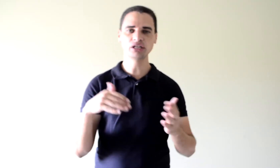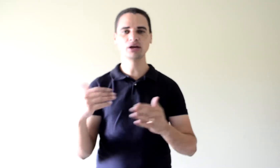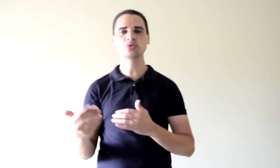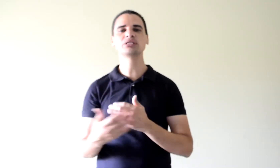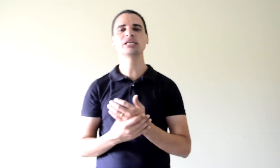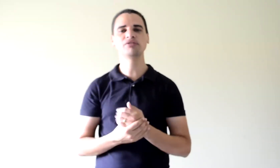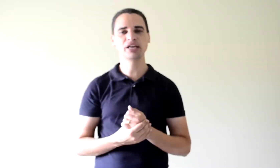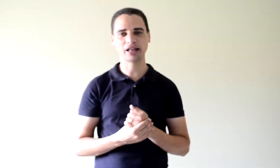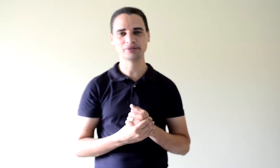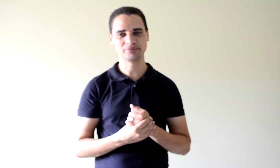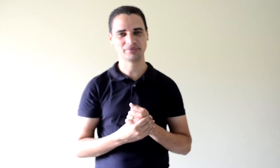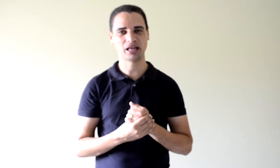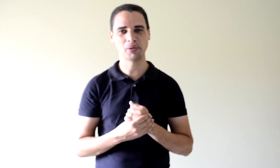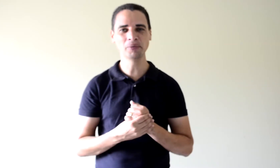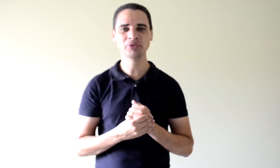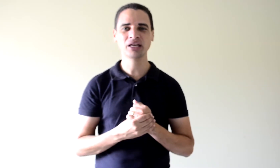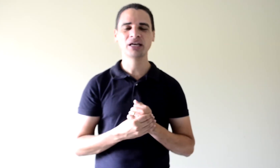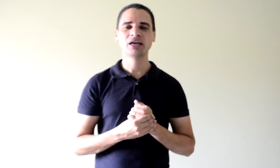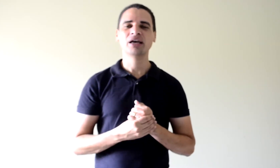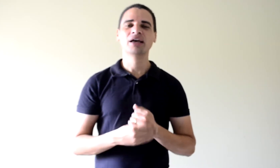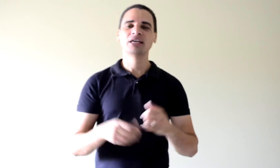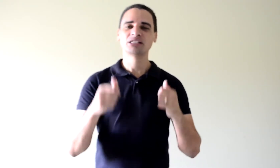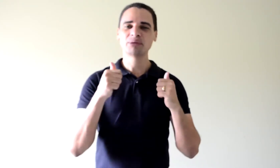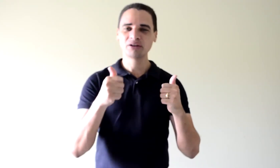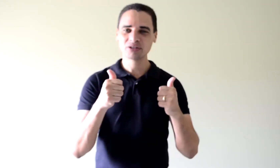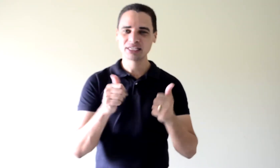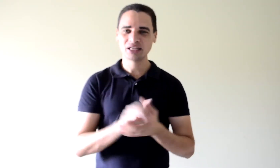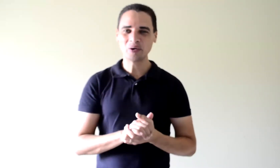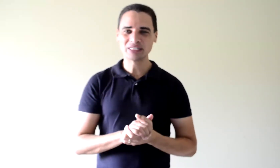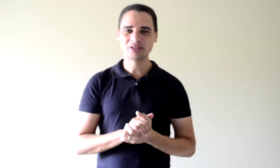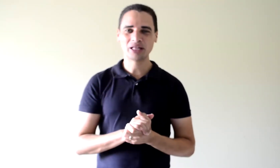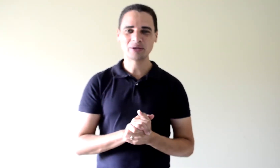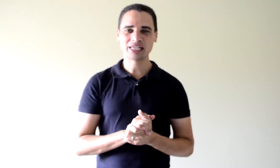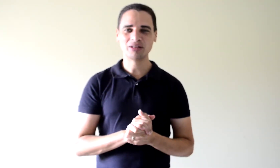não do significado, tá bom? Espero que vocês tenham gostado da nossa aula de